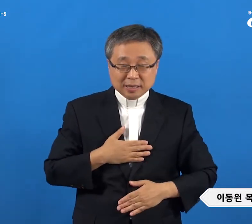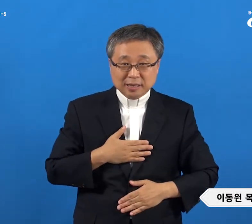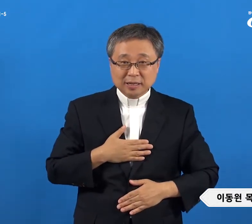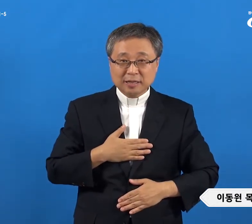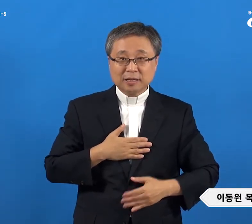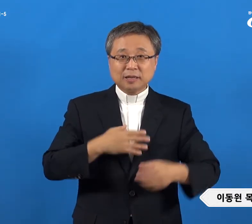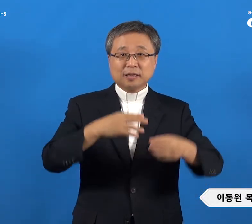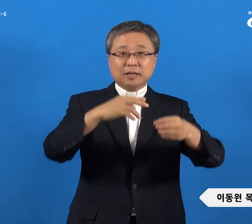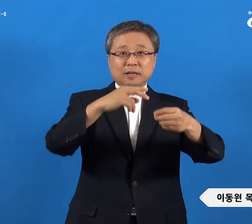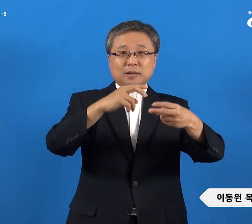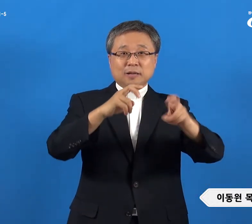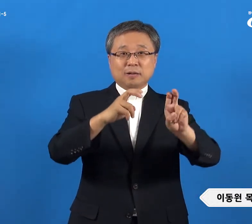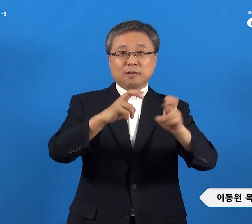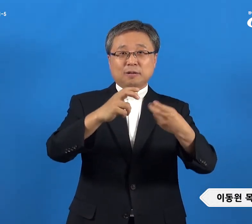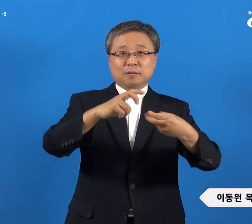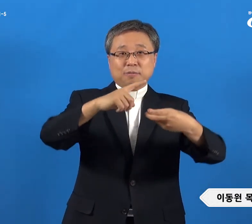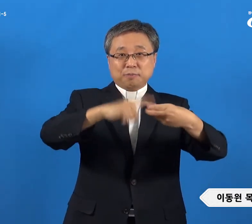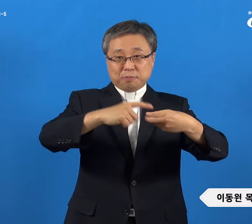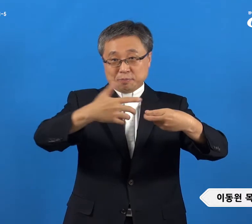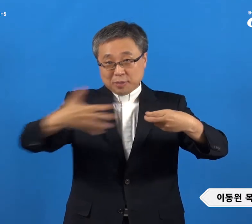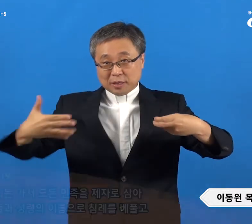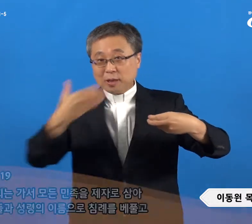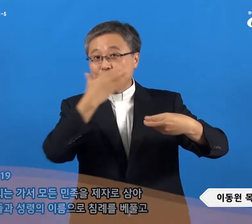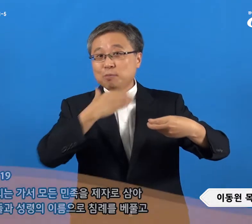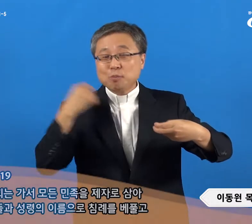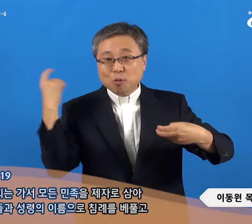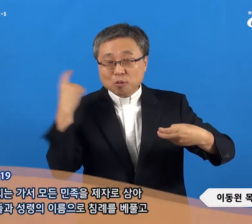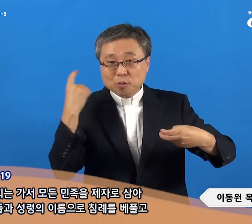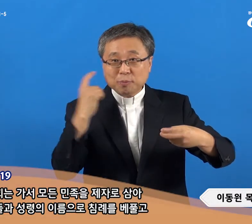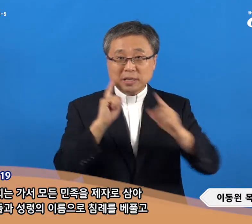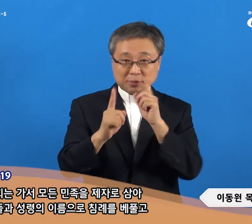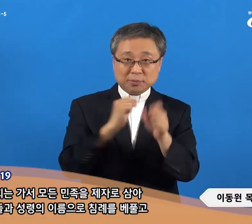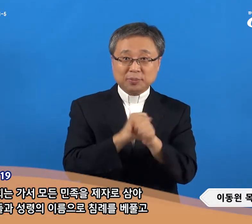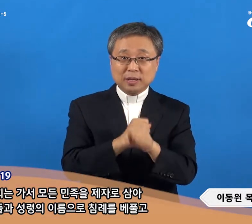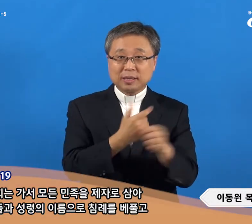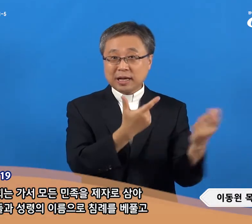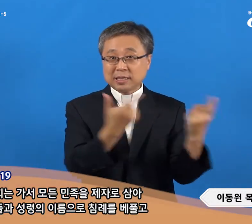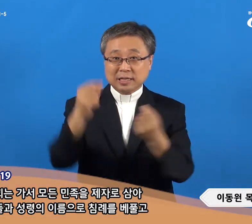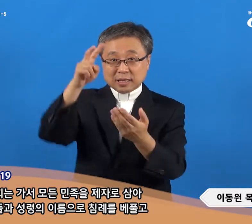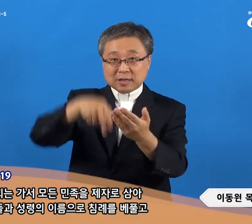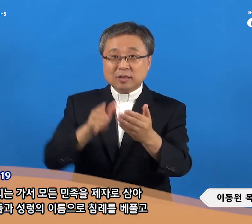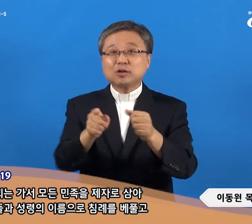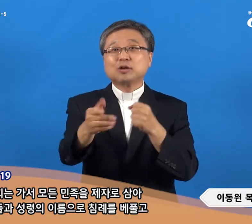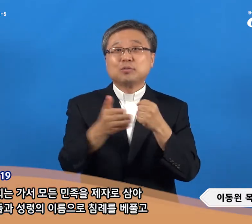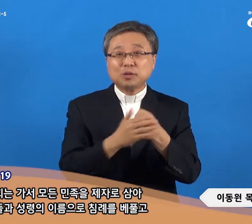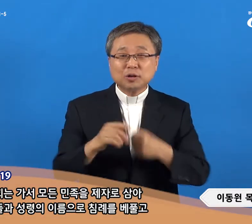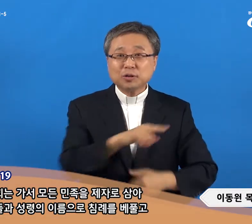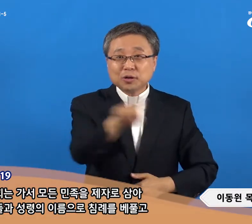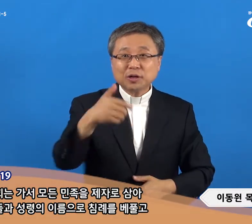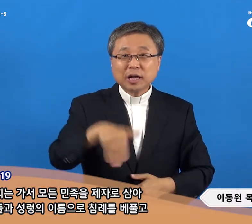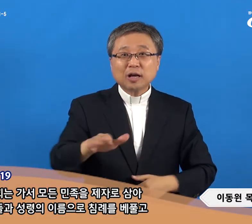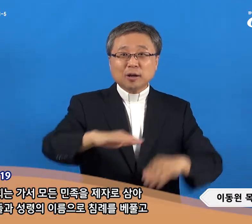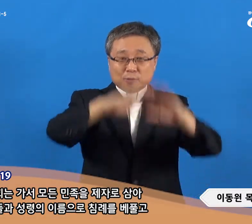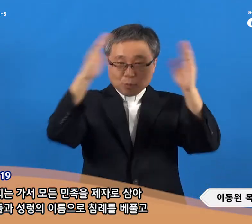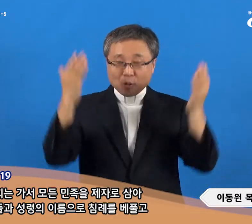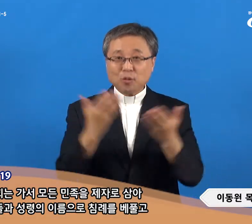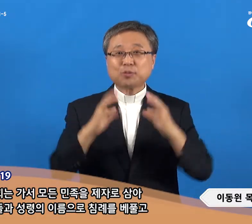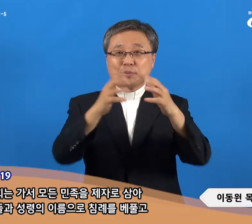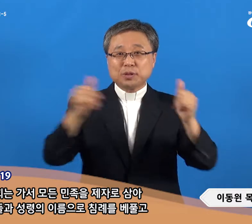28장 19절의 말씀이죠. 다 같이 읽겠습니다. 시작. 그러므로 너희는 가서 모든 민족으로